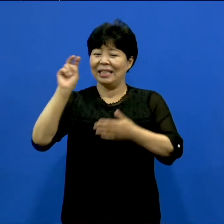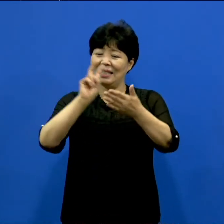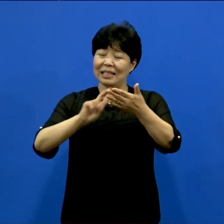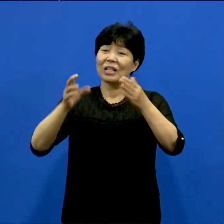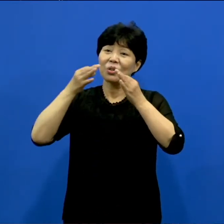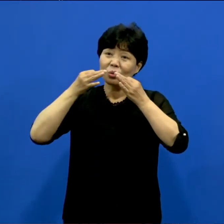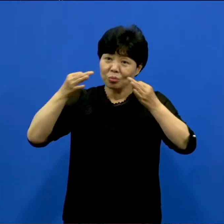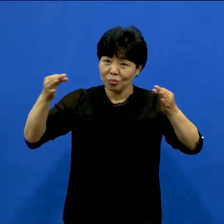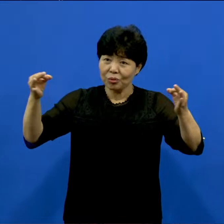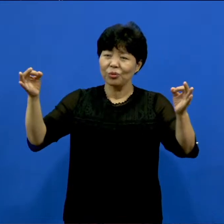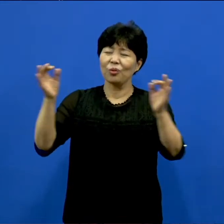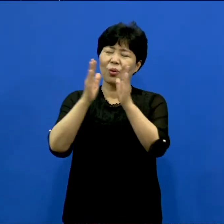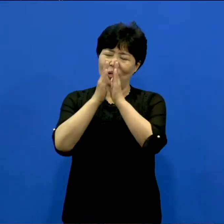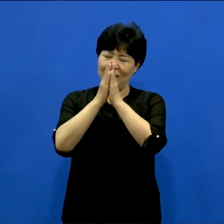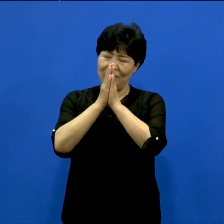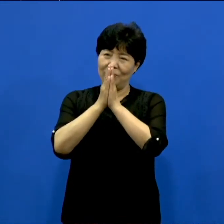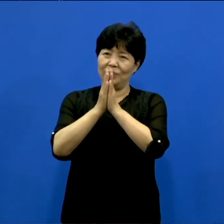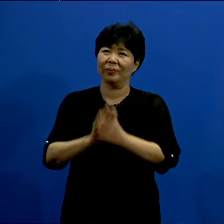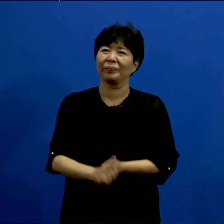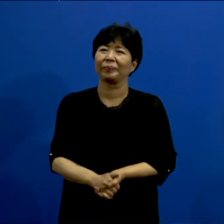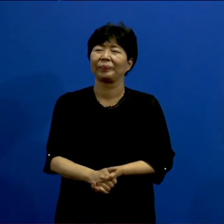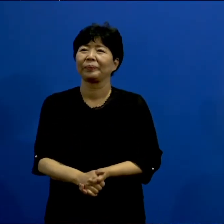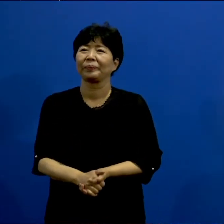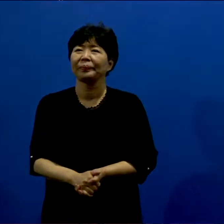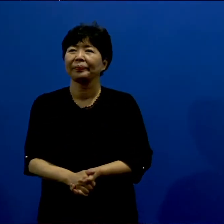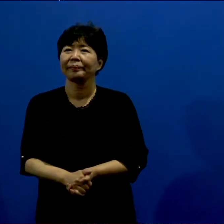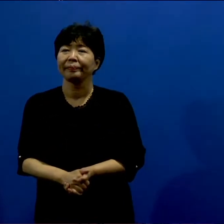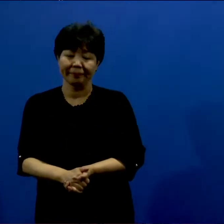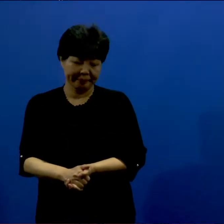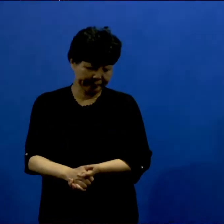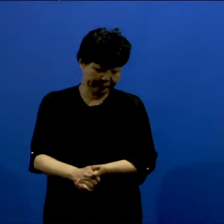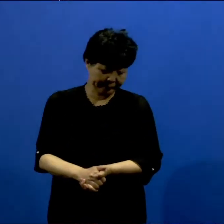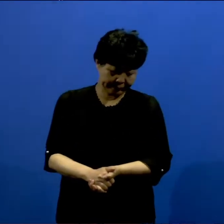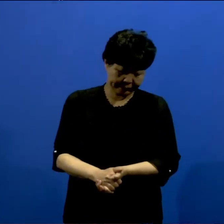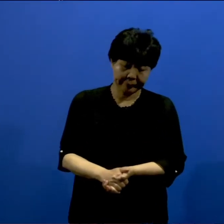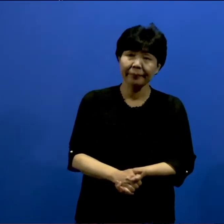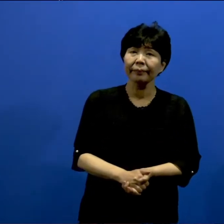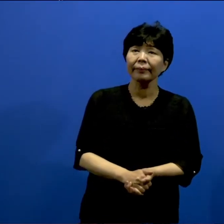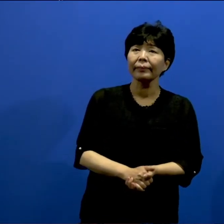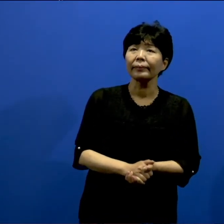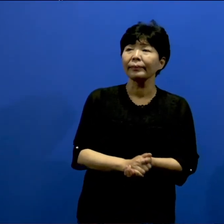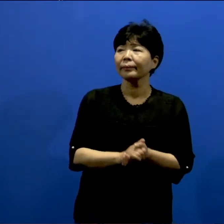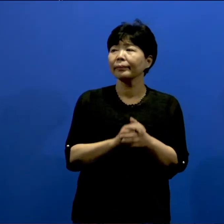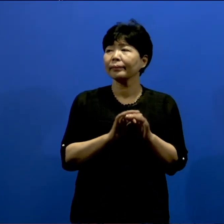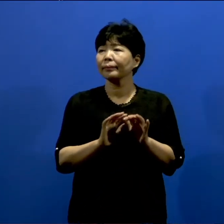하겠습니다. 102장 힘있게 우리 찬양하면서 주님 앞에 나가겠습니다.